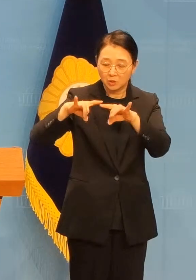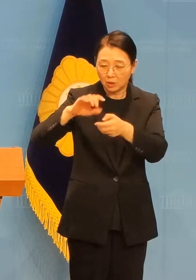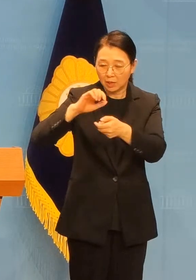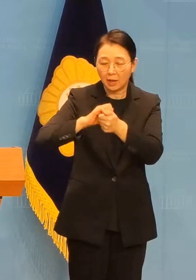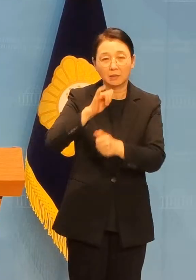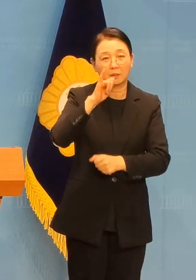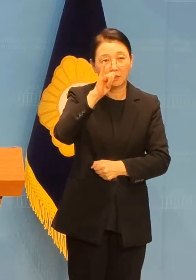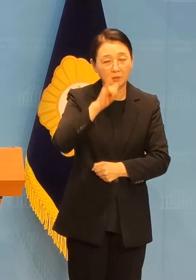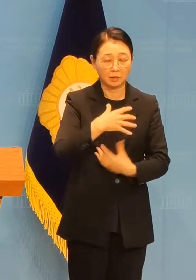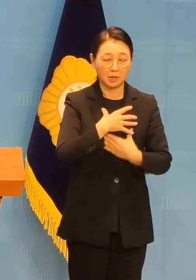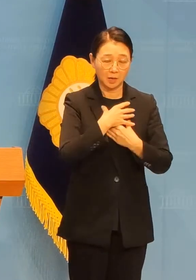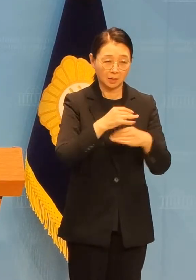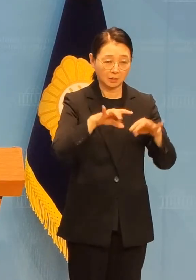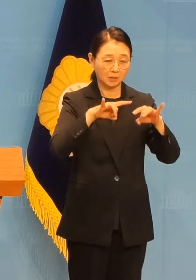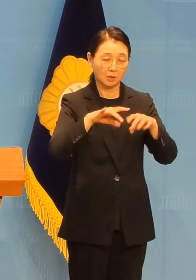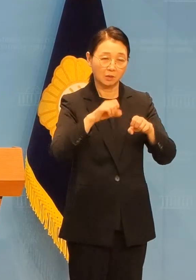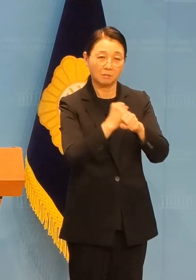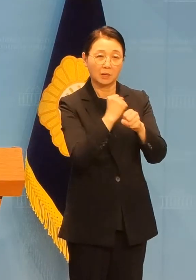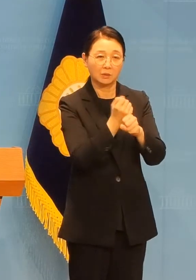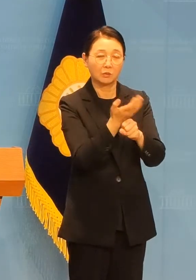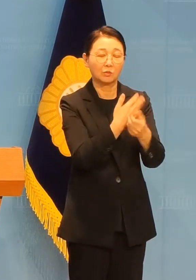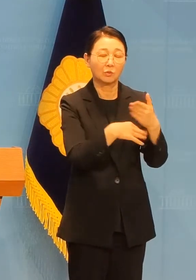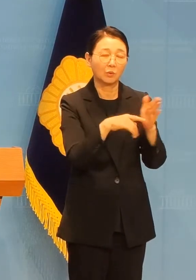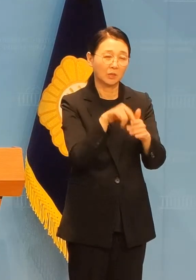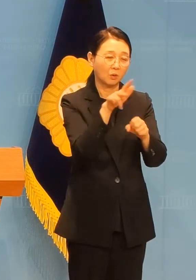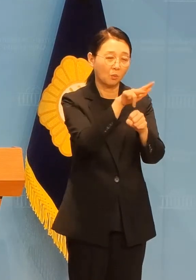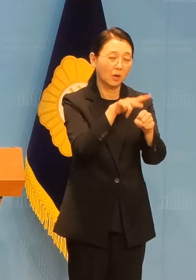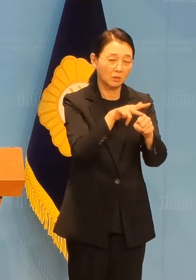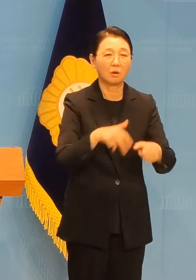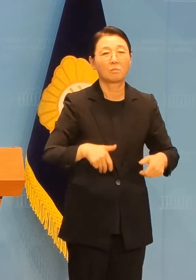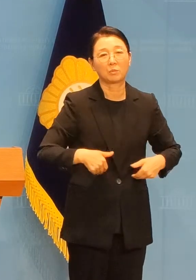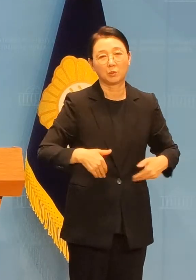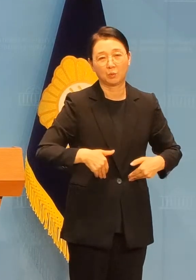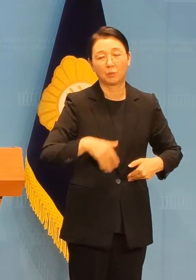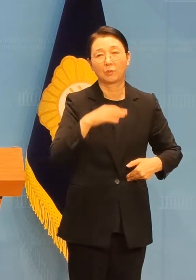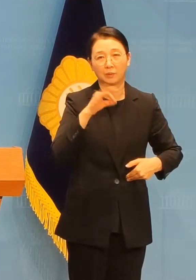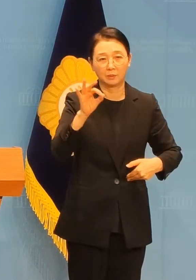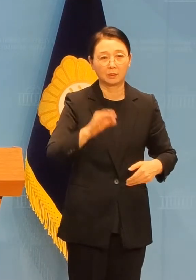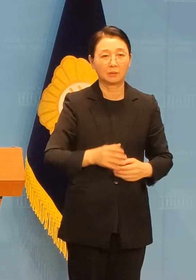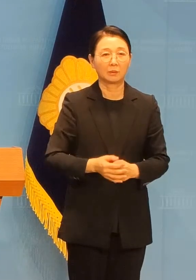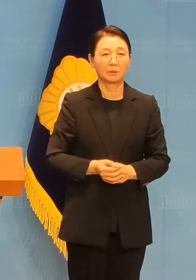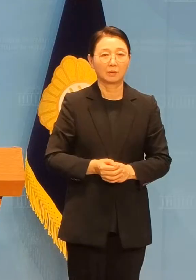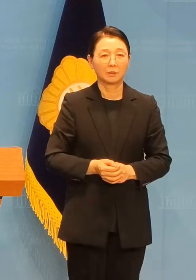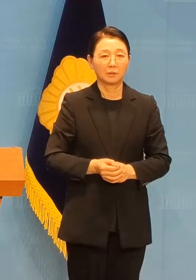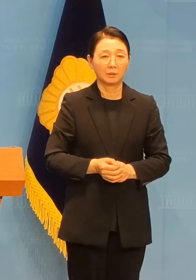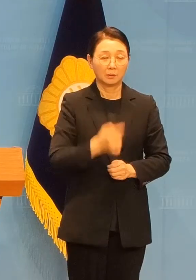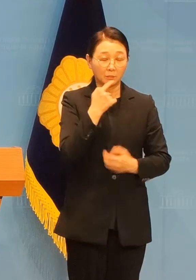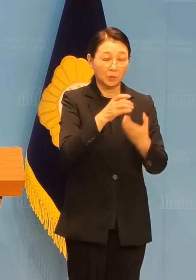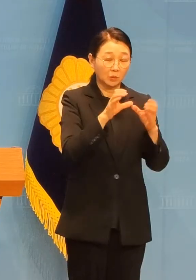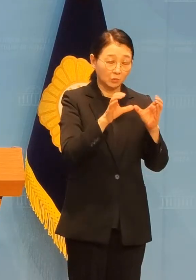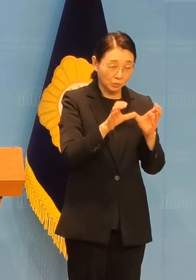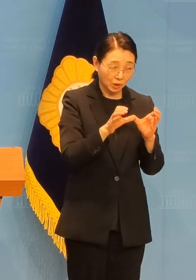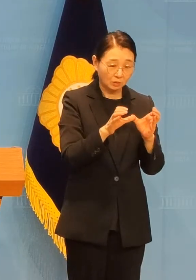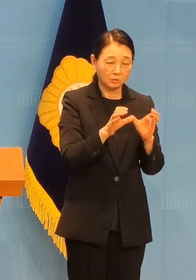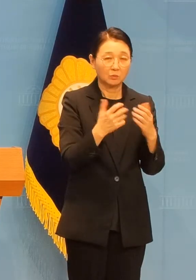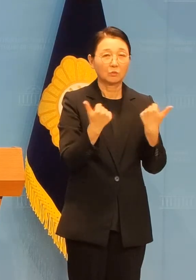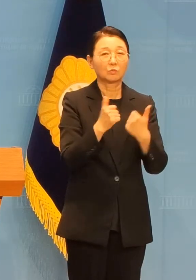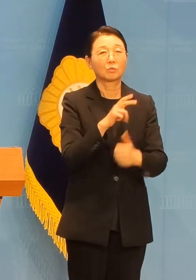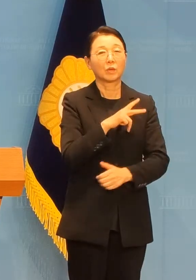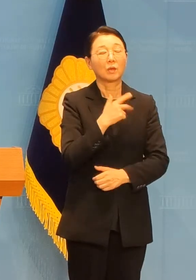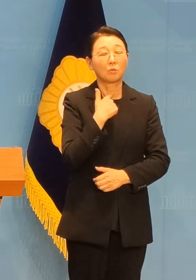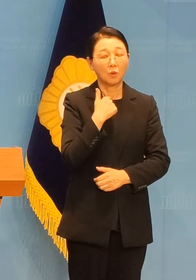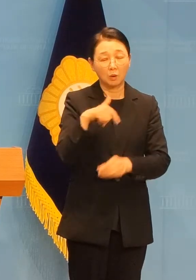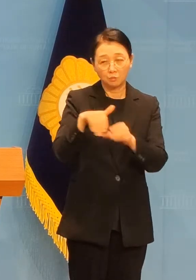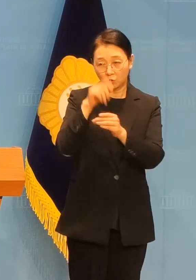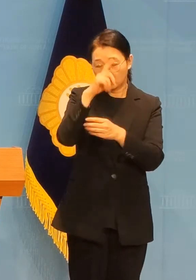안정적 전력 공급을 위해 원전 필요성을 인정했습니다. 민주당 3선 국회의원이자 문재인 정부